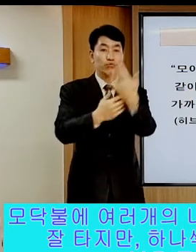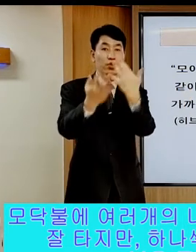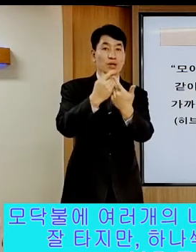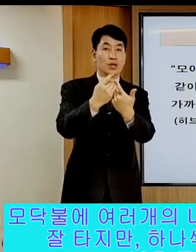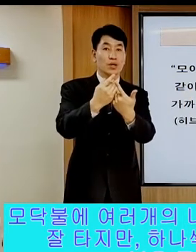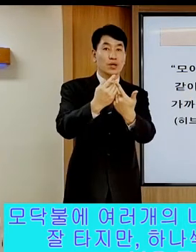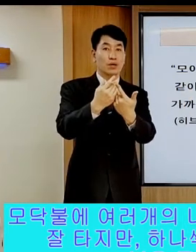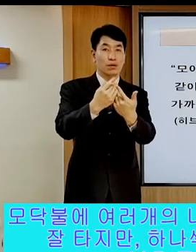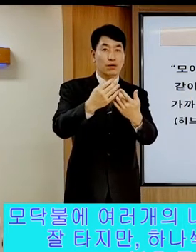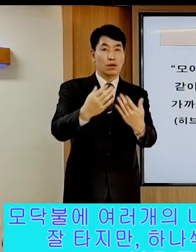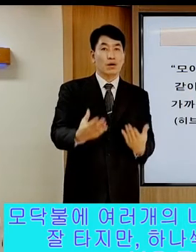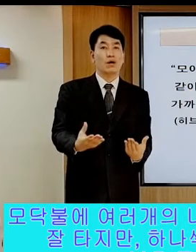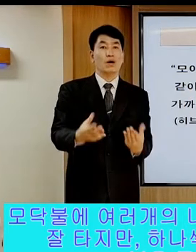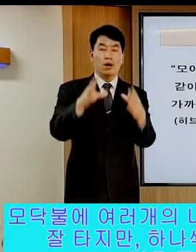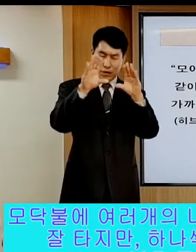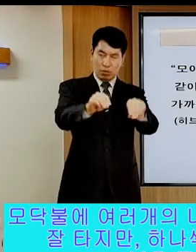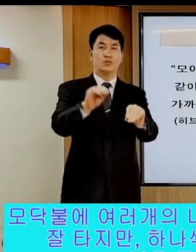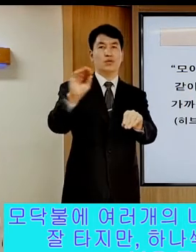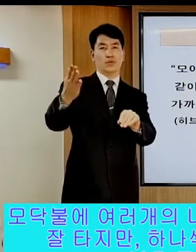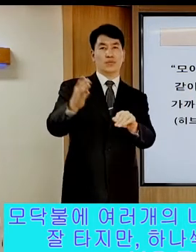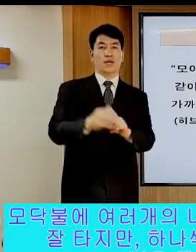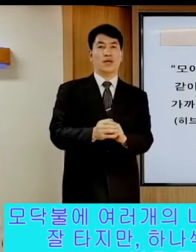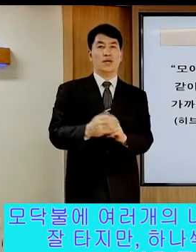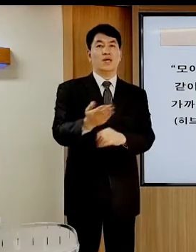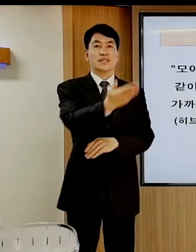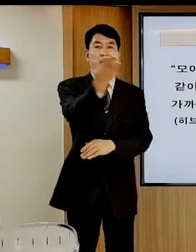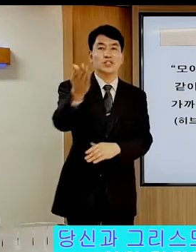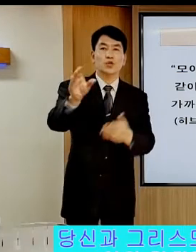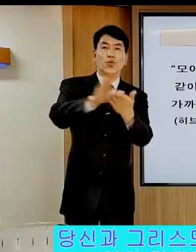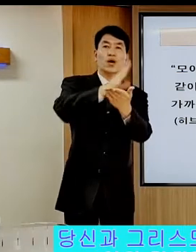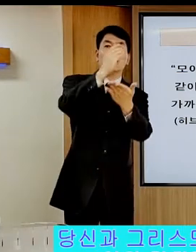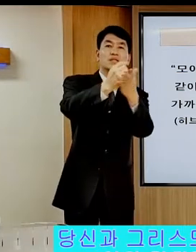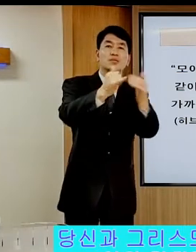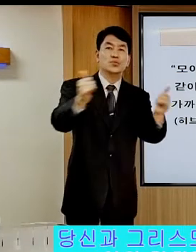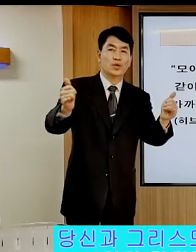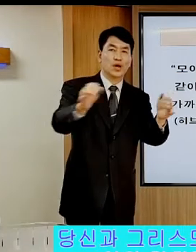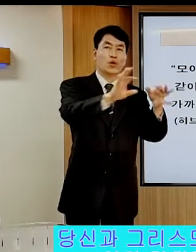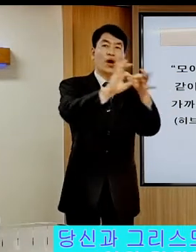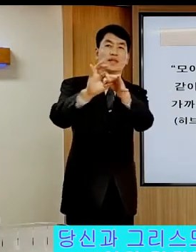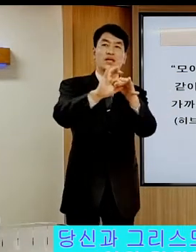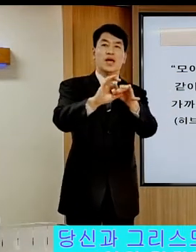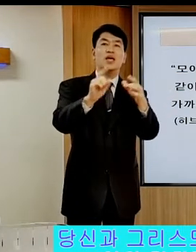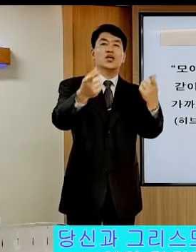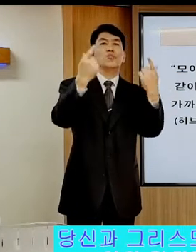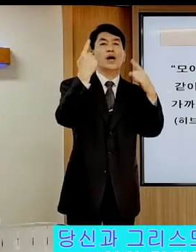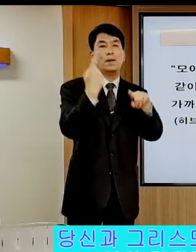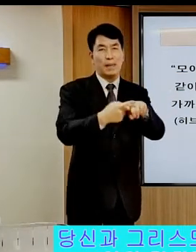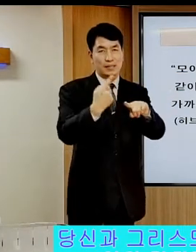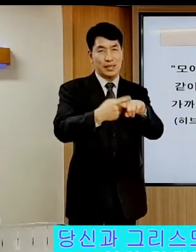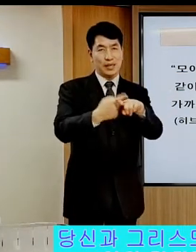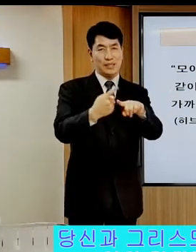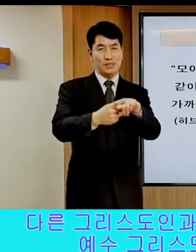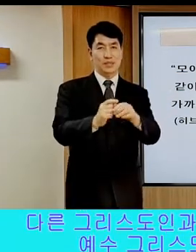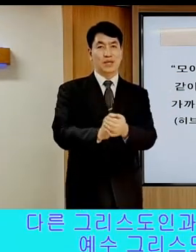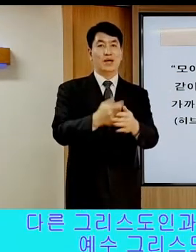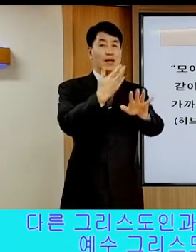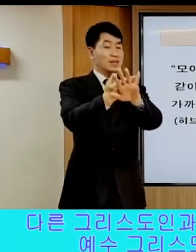불이 꺼지게 됩니다. 당신과 그리스도인과의 관계와 마찬가지입니다.